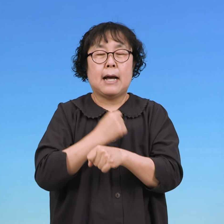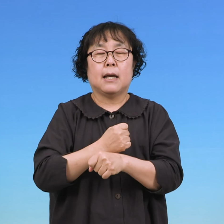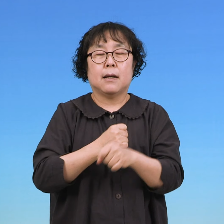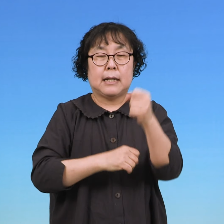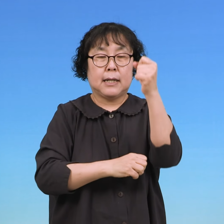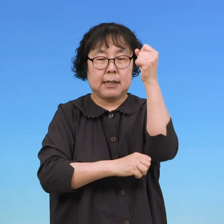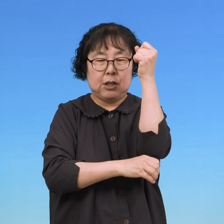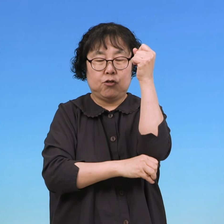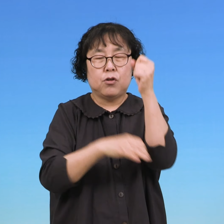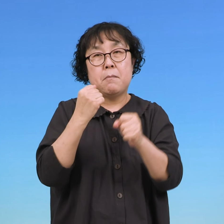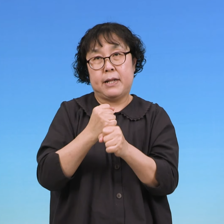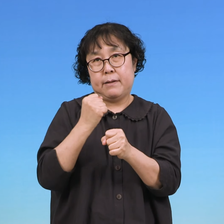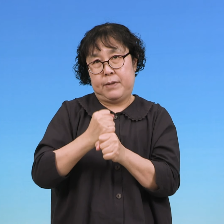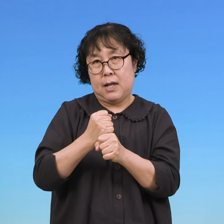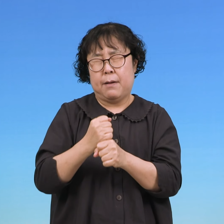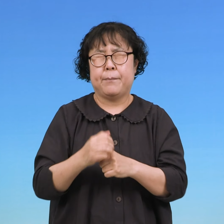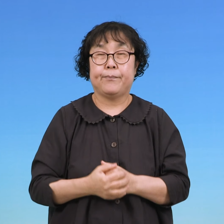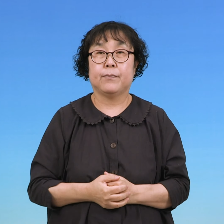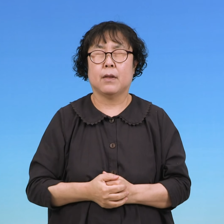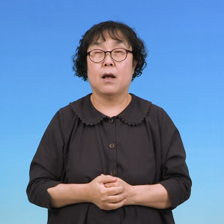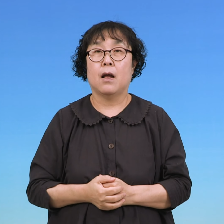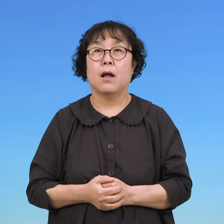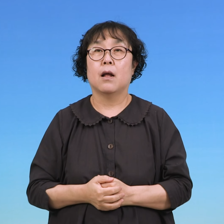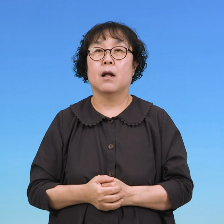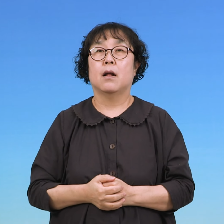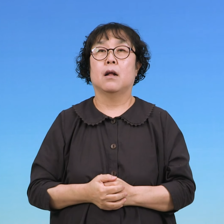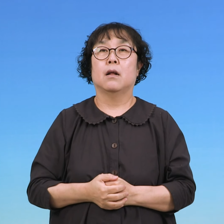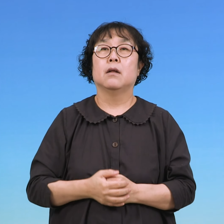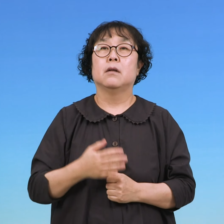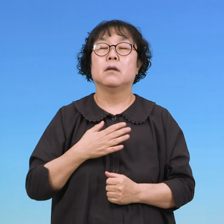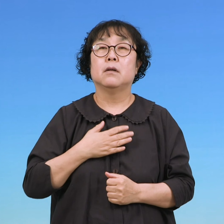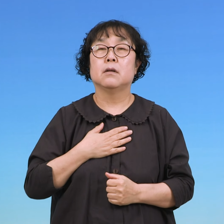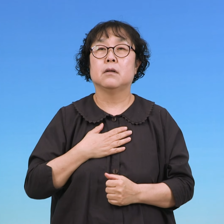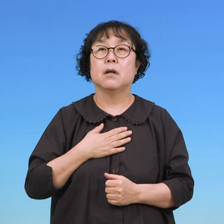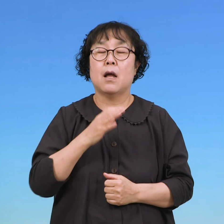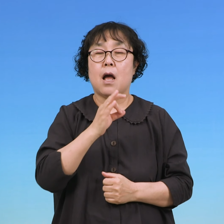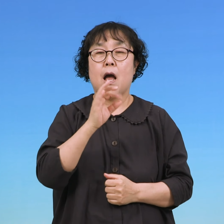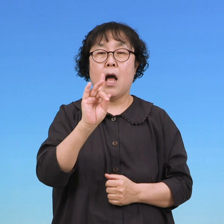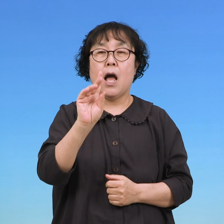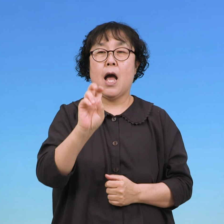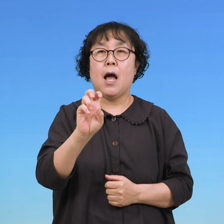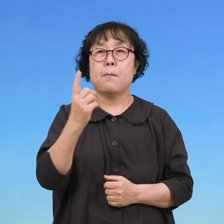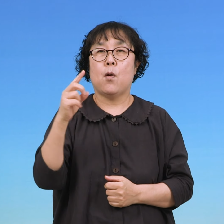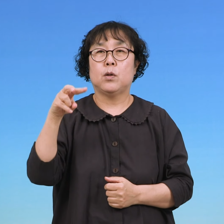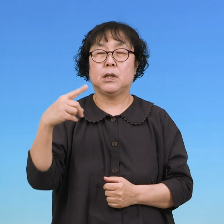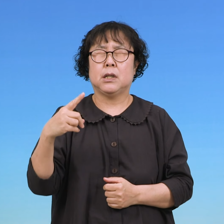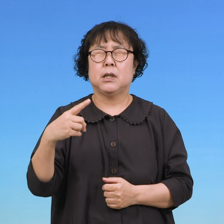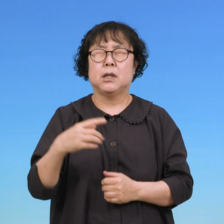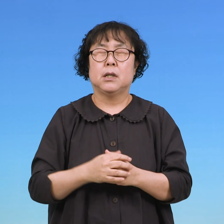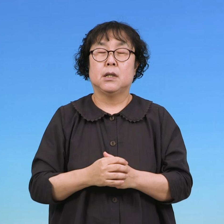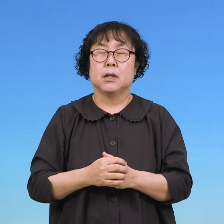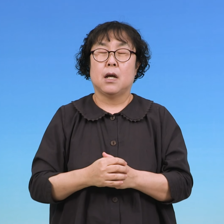저는 이 아모스를 읽으면서 참 그 하나님의 마음이 많이 와닿았습니다. 보통